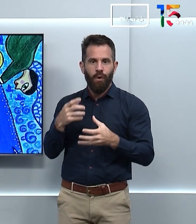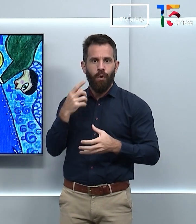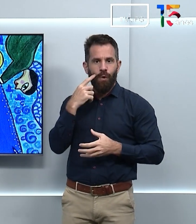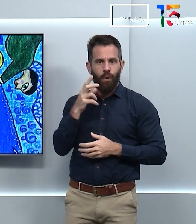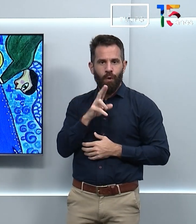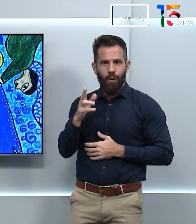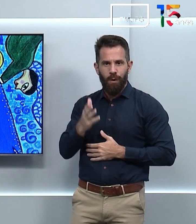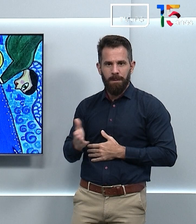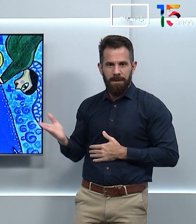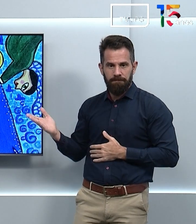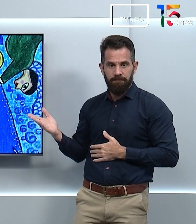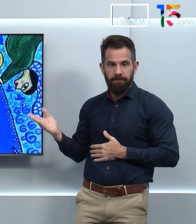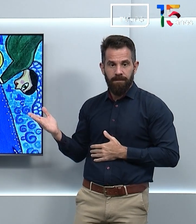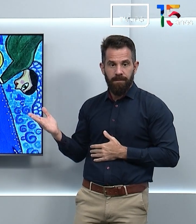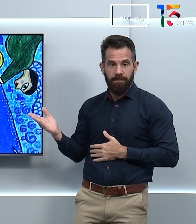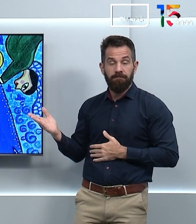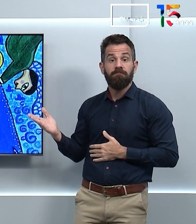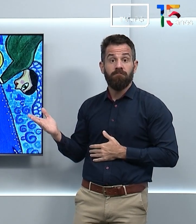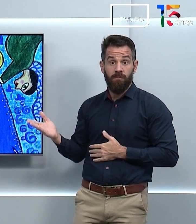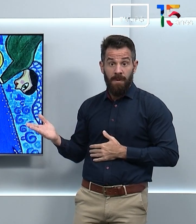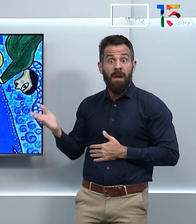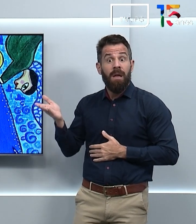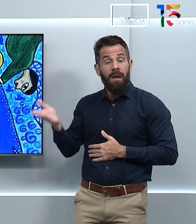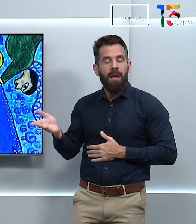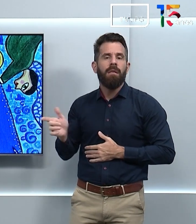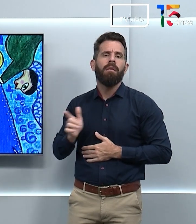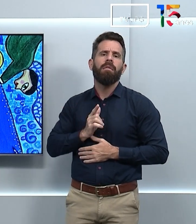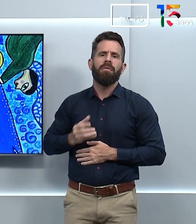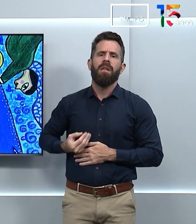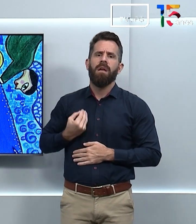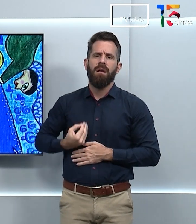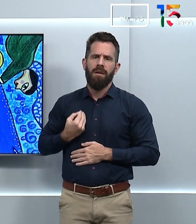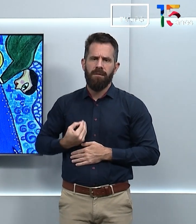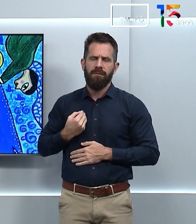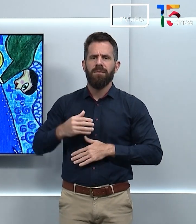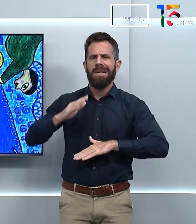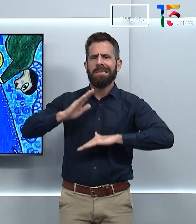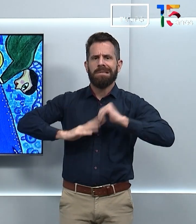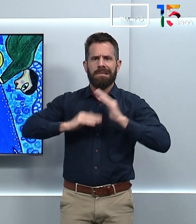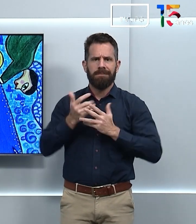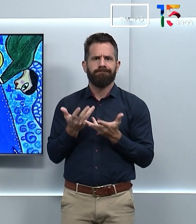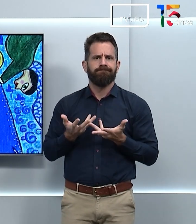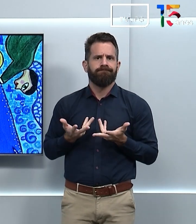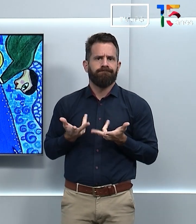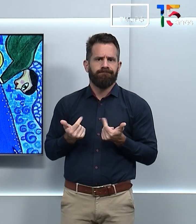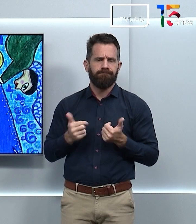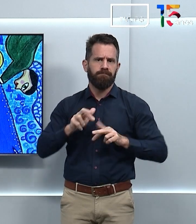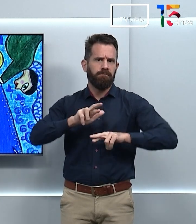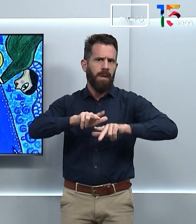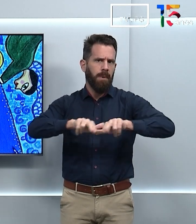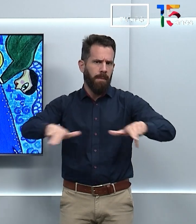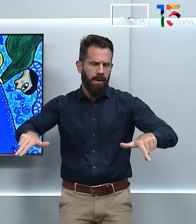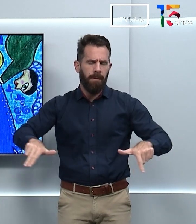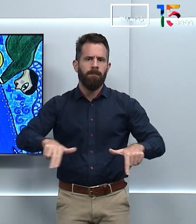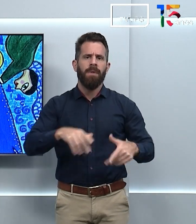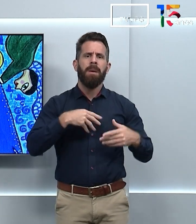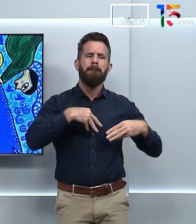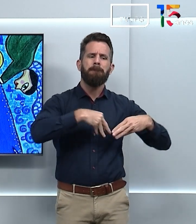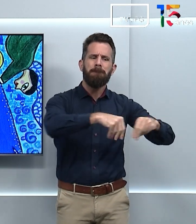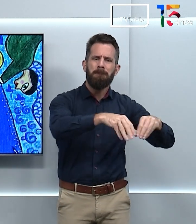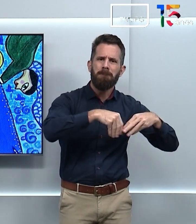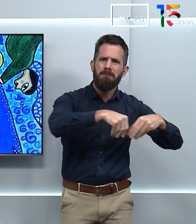que celebra a arte sacra e conta com obras feitas com diferentes técnicas e materiais, como barro,